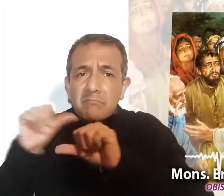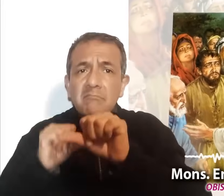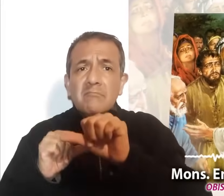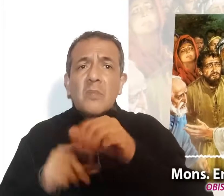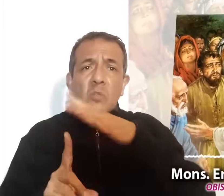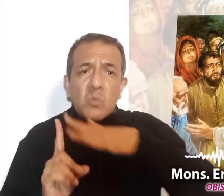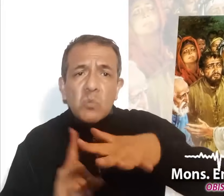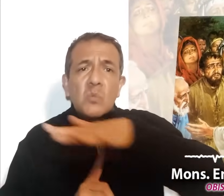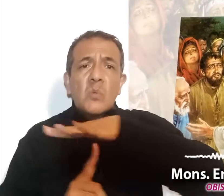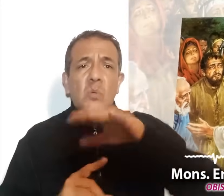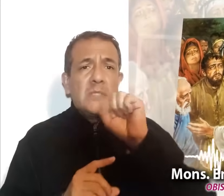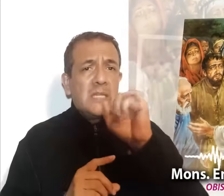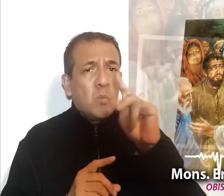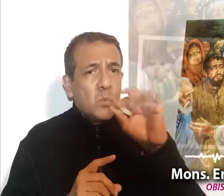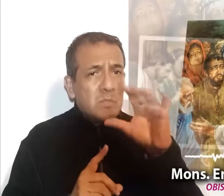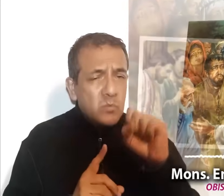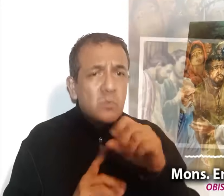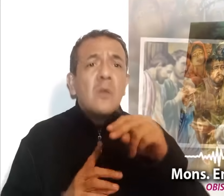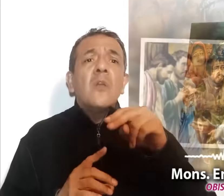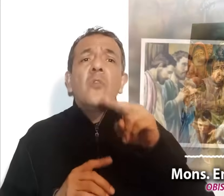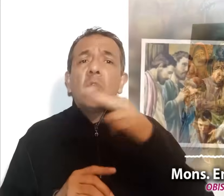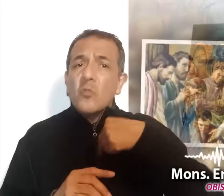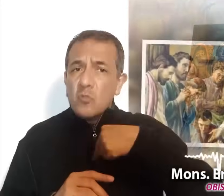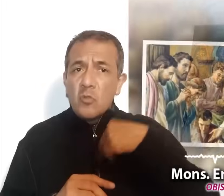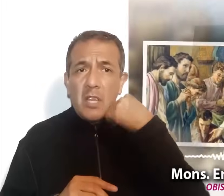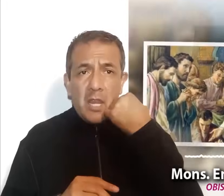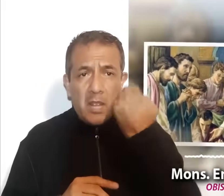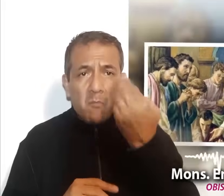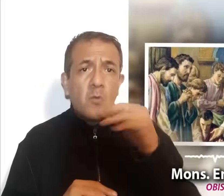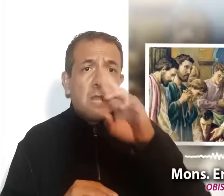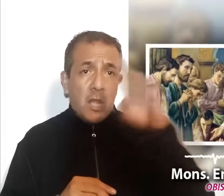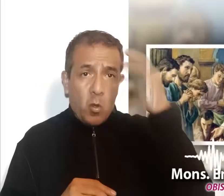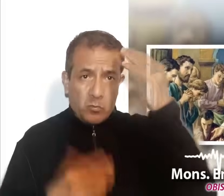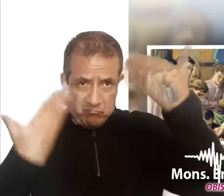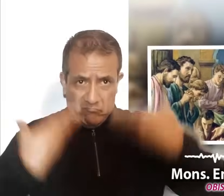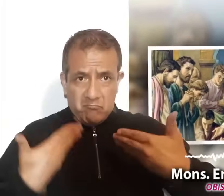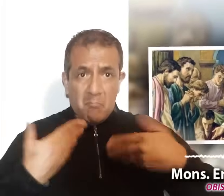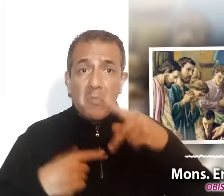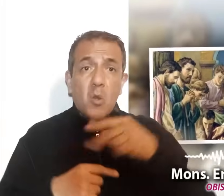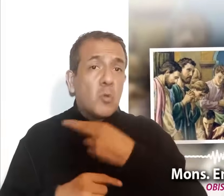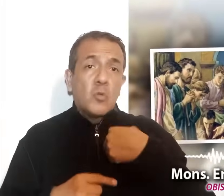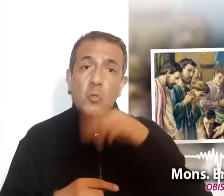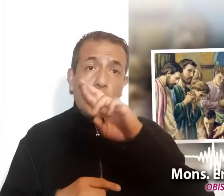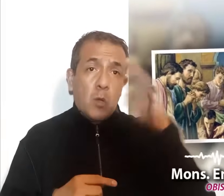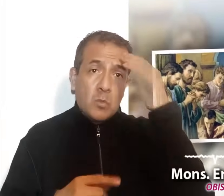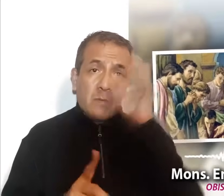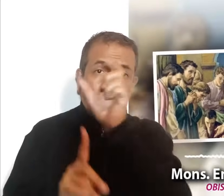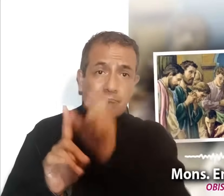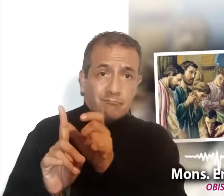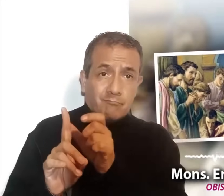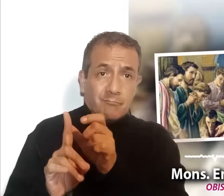Buscamos que nos reconozcan y no somos capaces de dar reconocimiento. Queremos ser amados y somos